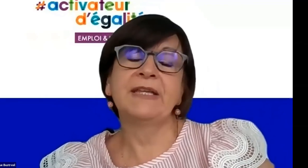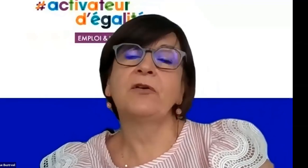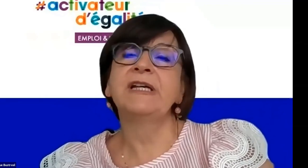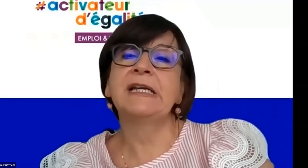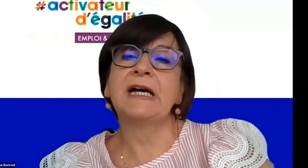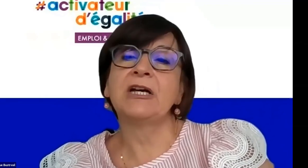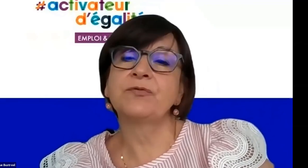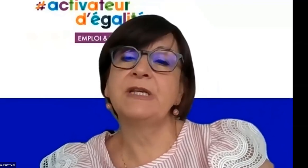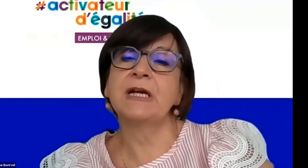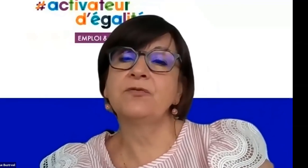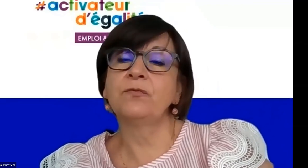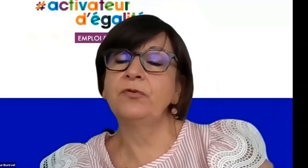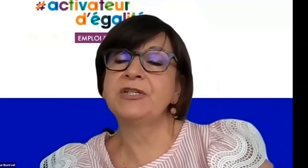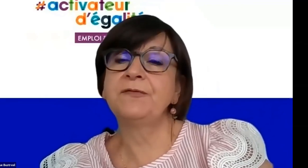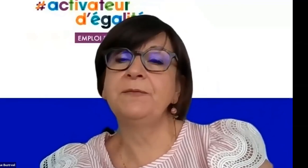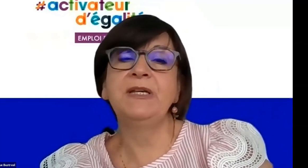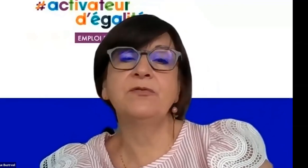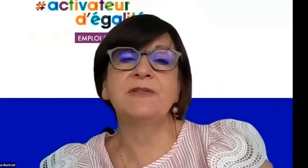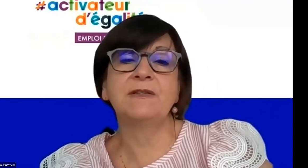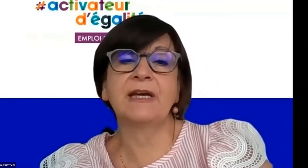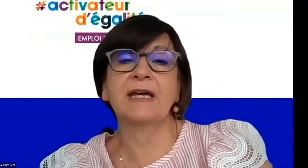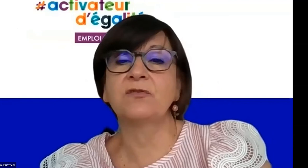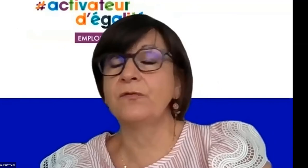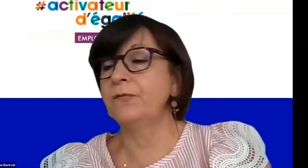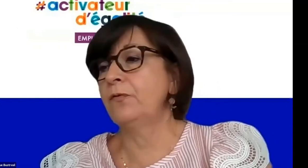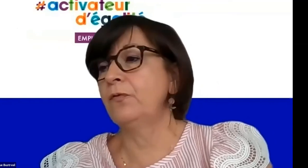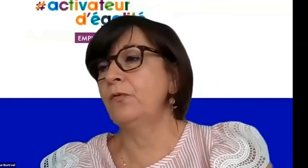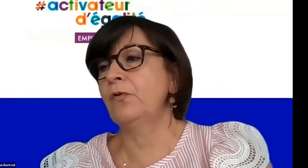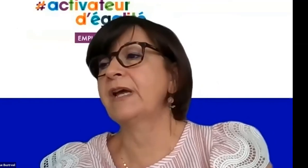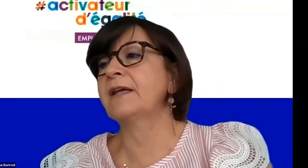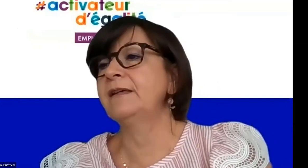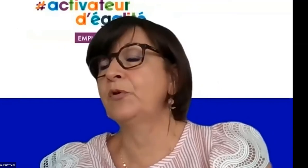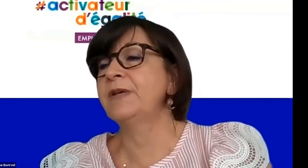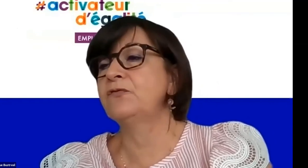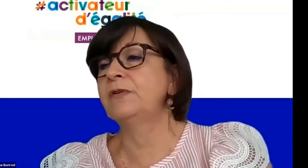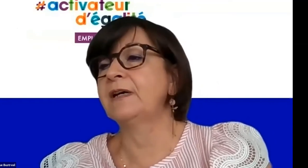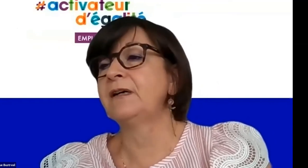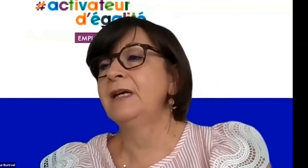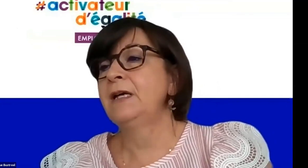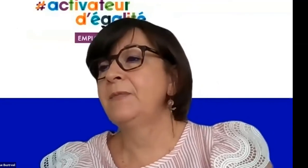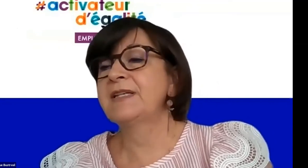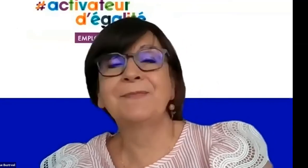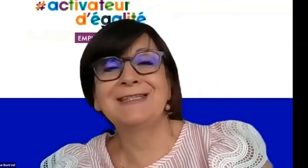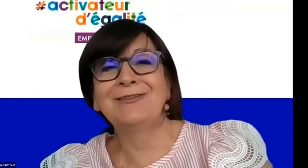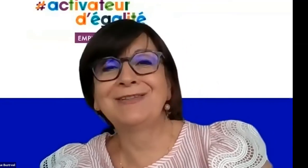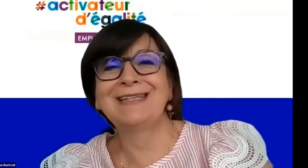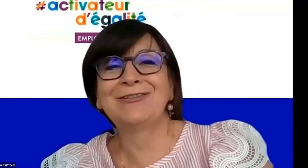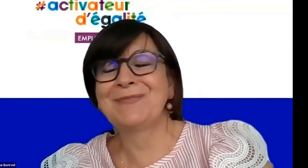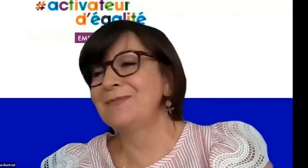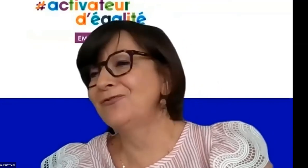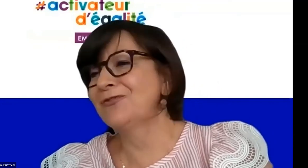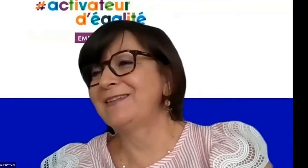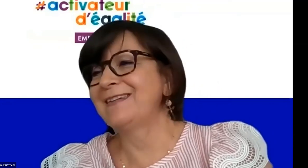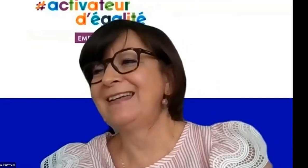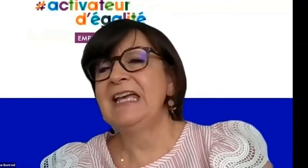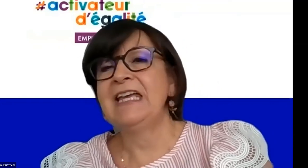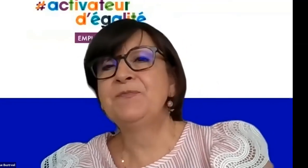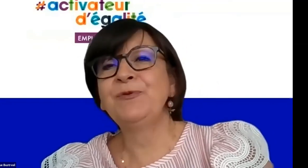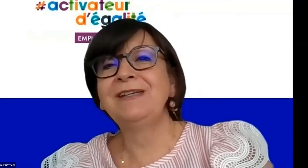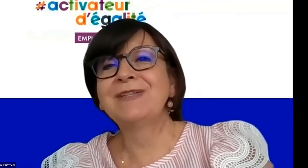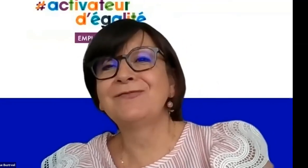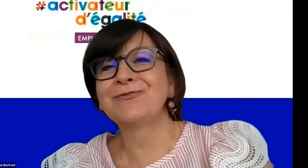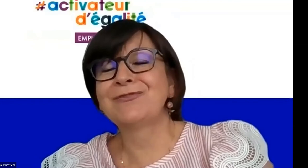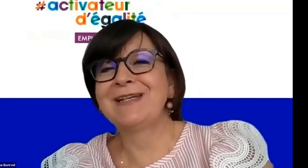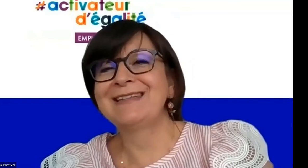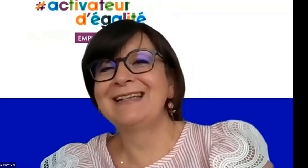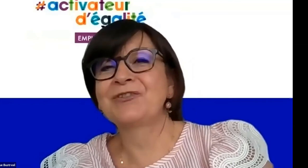de nous mettre en éclairage aussi l'action de l'AGFIP mais aussi ses réactions au regard des premiers résultats. Merci présidente d'être parmi nous ce matin. Et